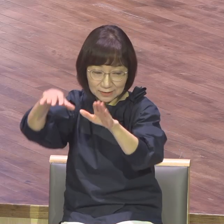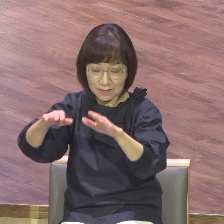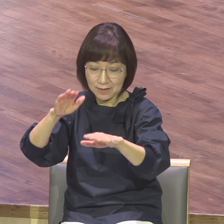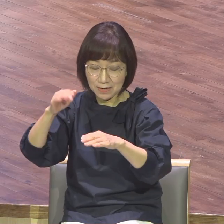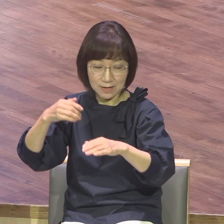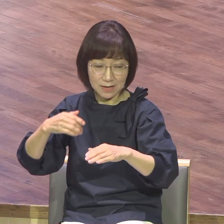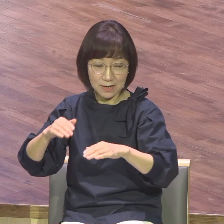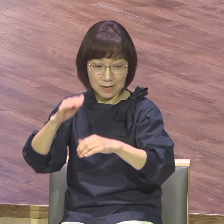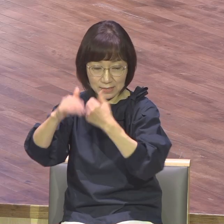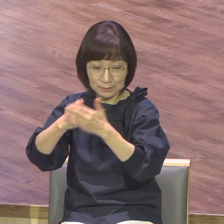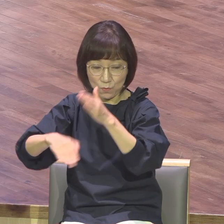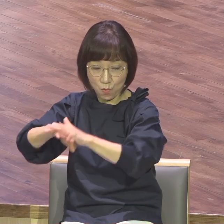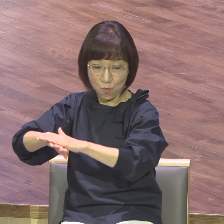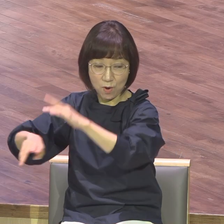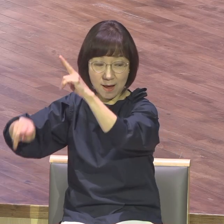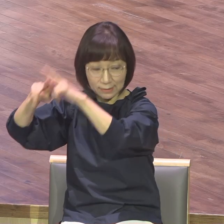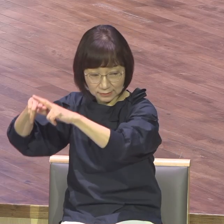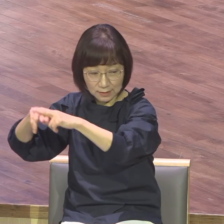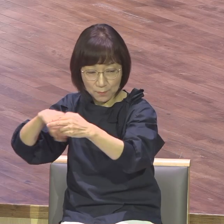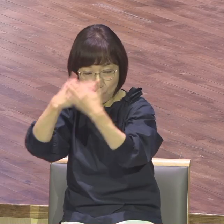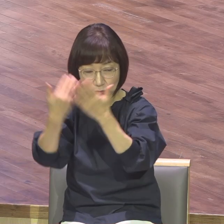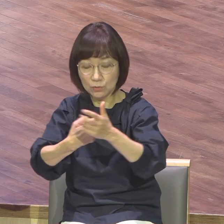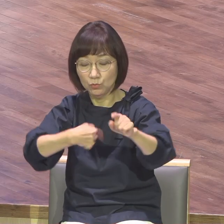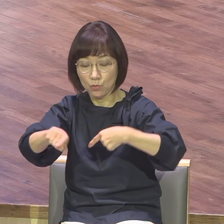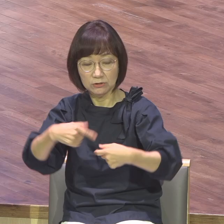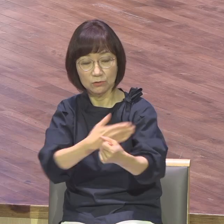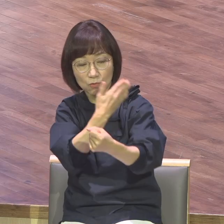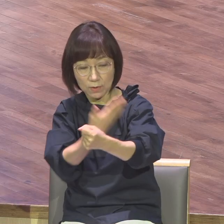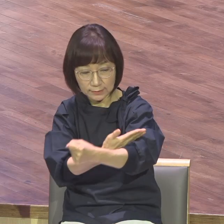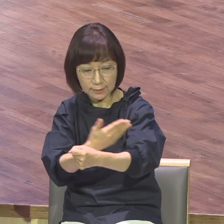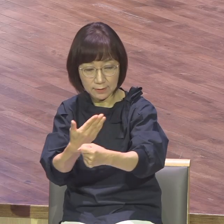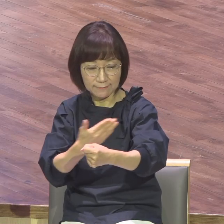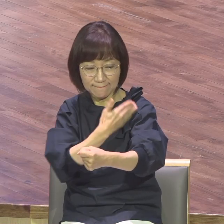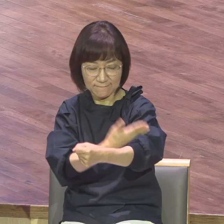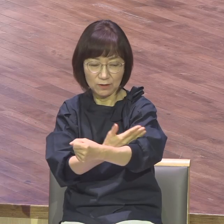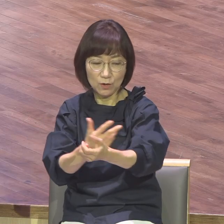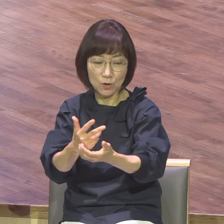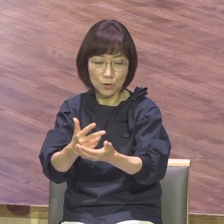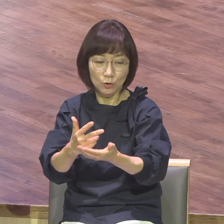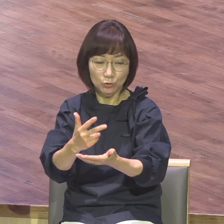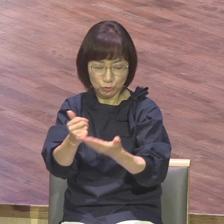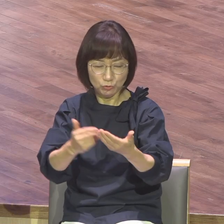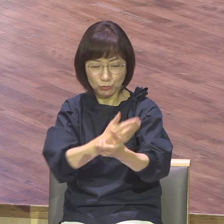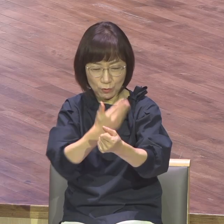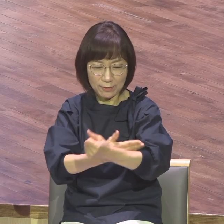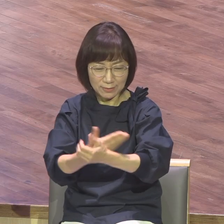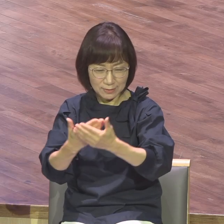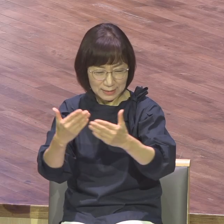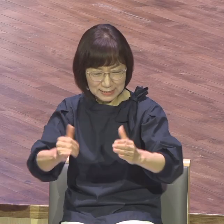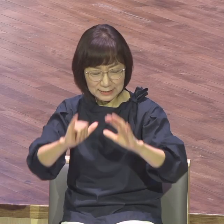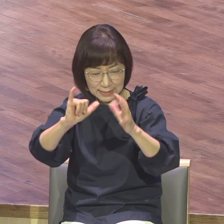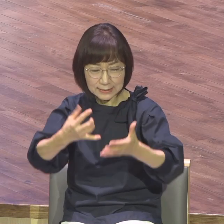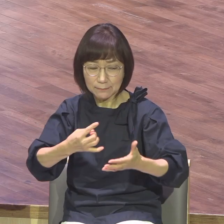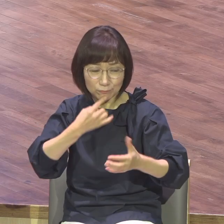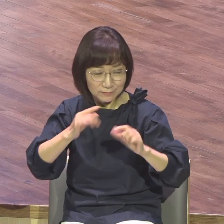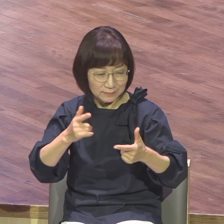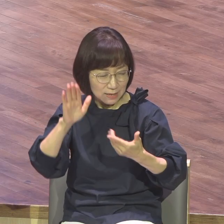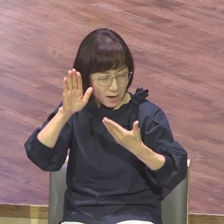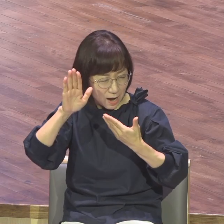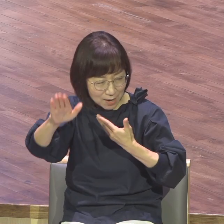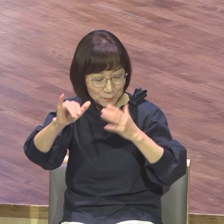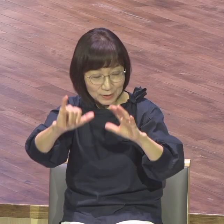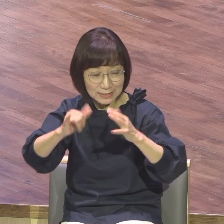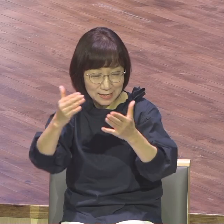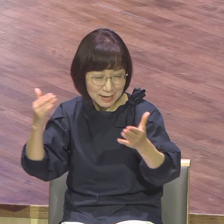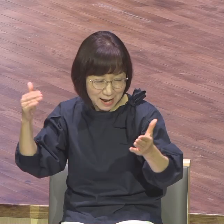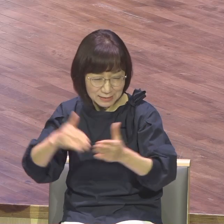하늘에서 자기의 오른편에 앉히사 모든 통치와 권세와 능력과 주권과 이 세상뿐 아니라 오는